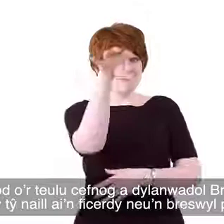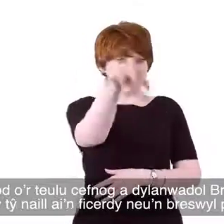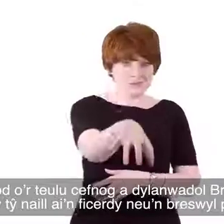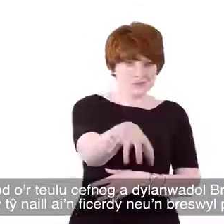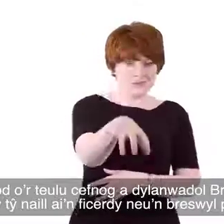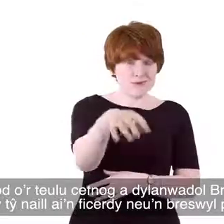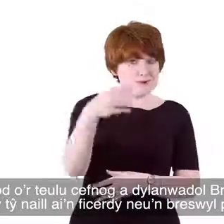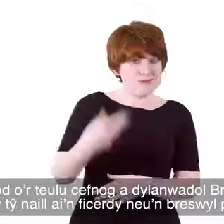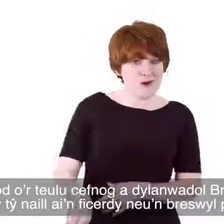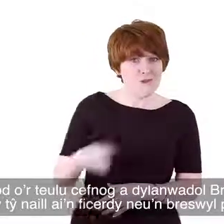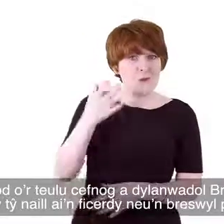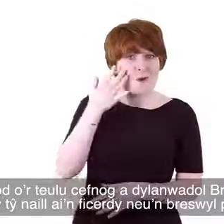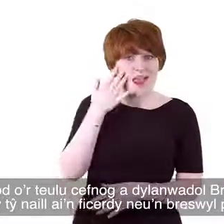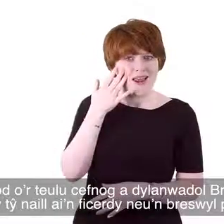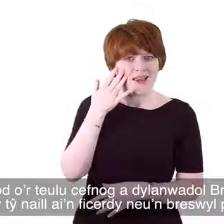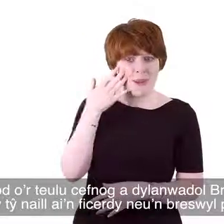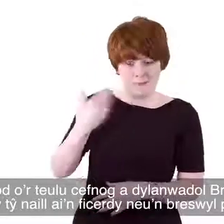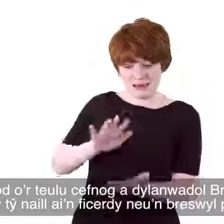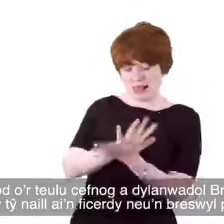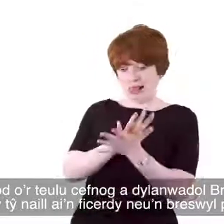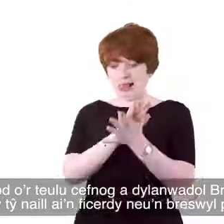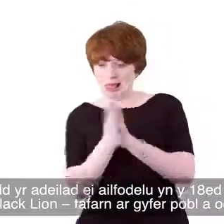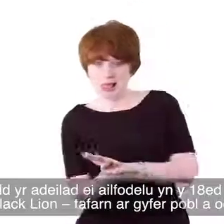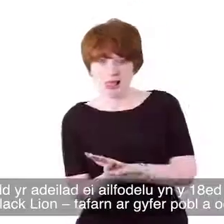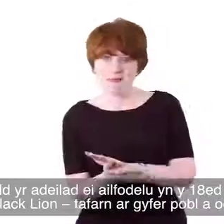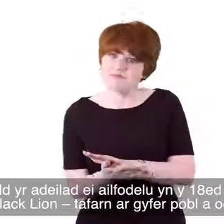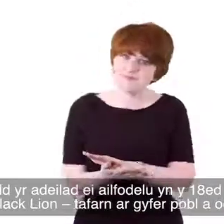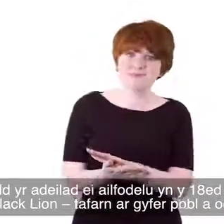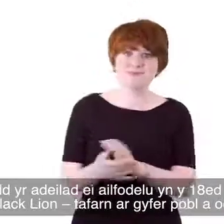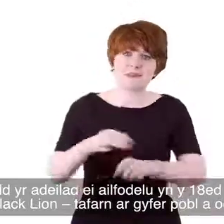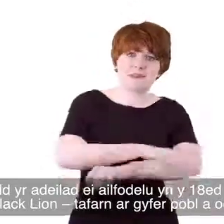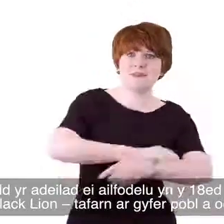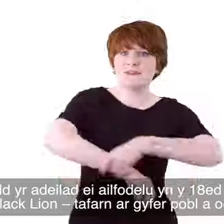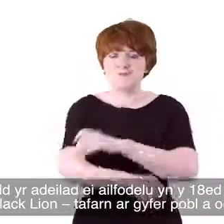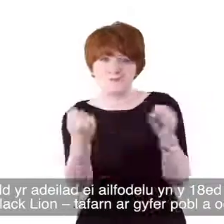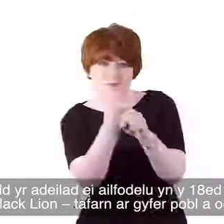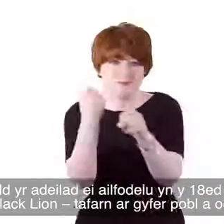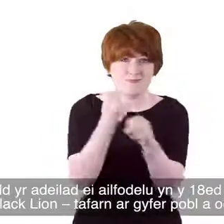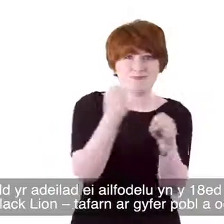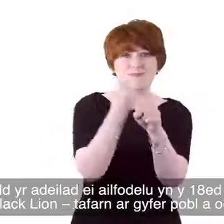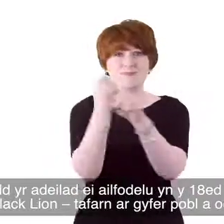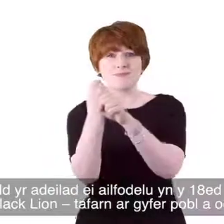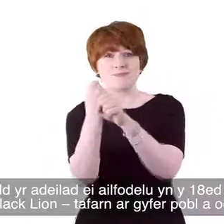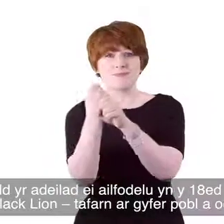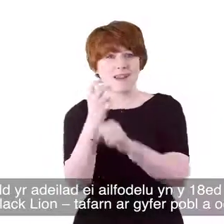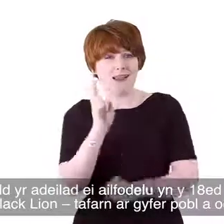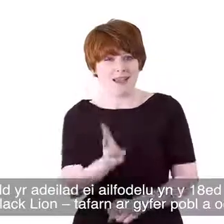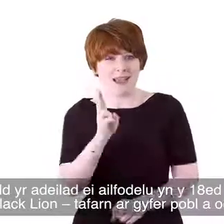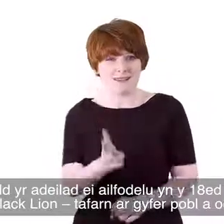ai'n ficerdu neu'n breswyl preifat iddo. Cafodd yr adeilad ei ailfodelu yn yr 3 ar 15 ganrif fel y